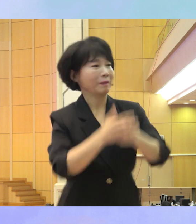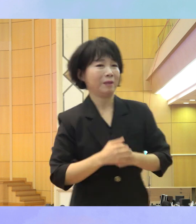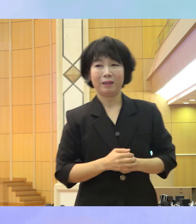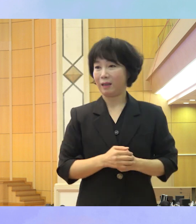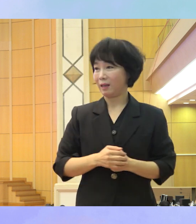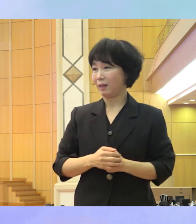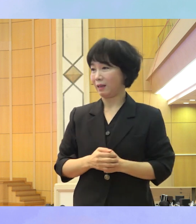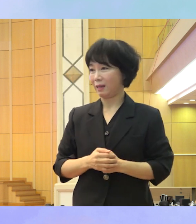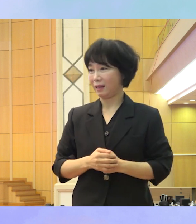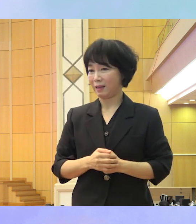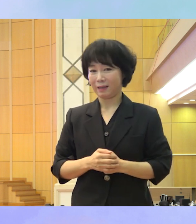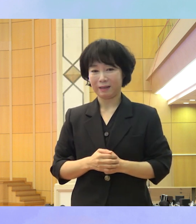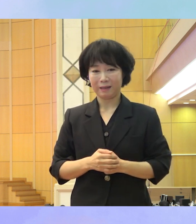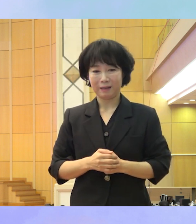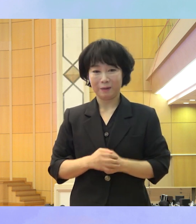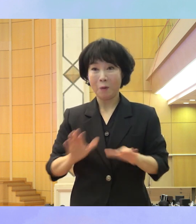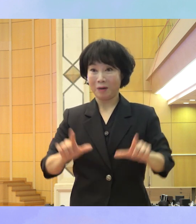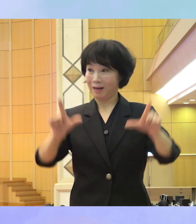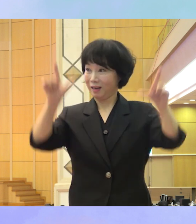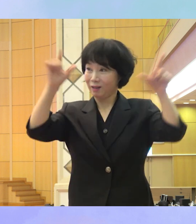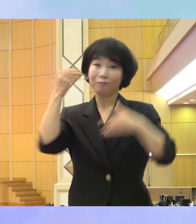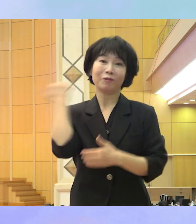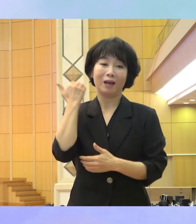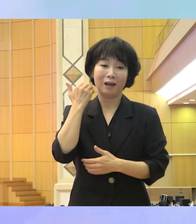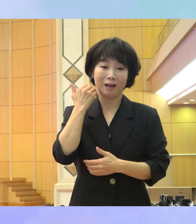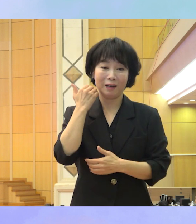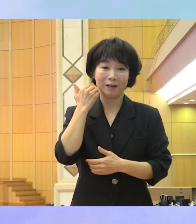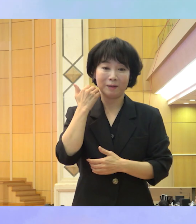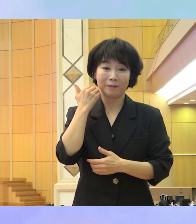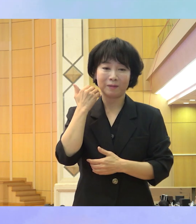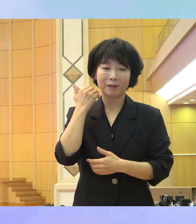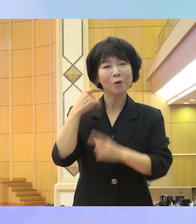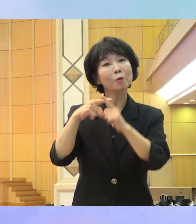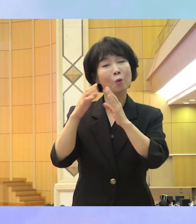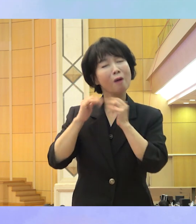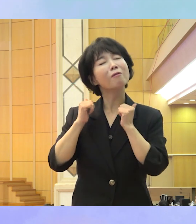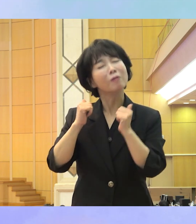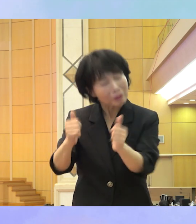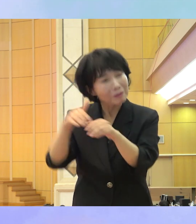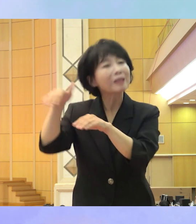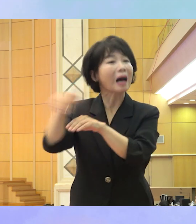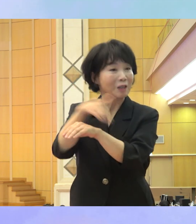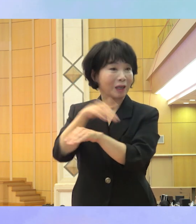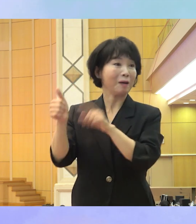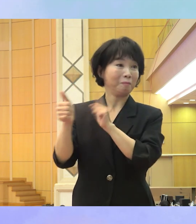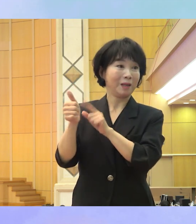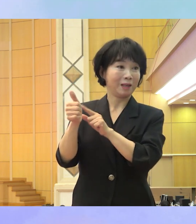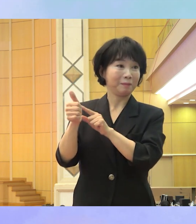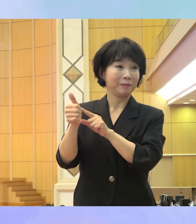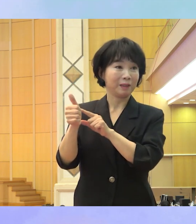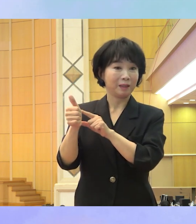오늘날 어떤 사람들은 저도 목회하면서 보면요, 예전에 우리 교회 나오신 분이